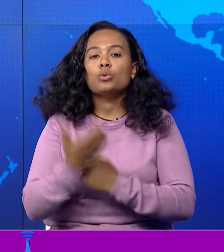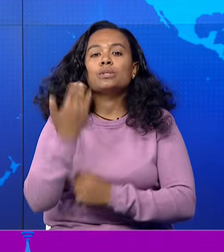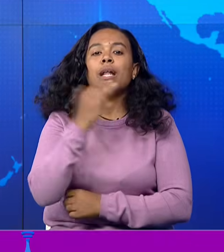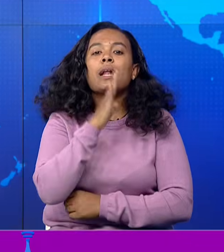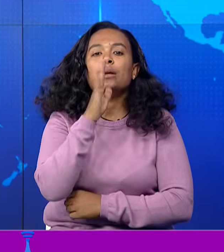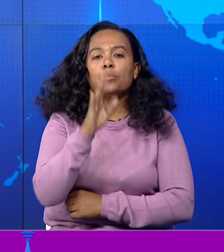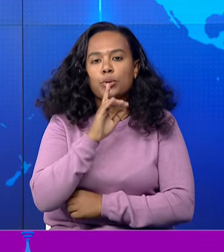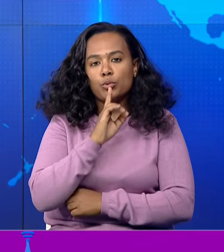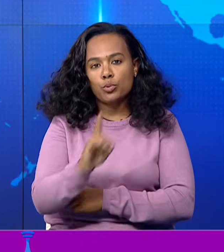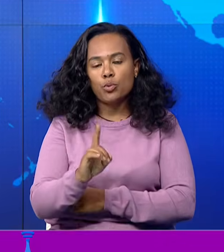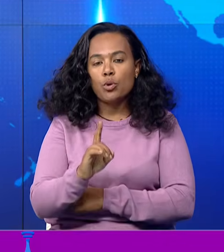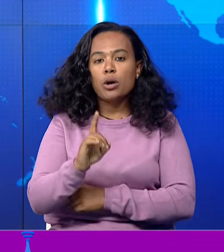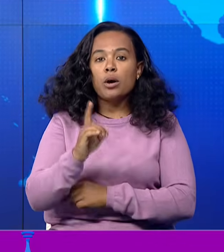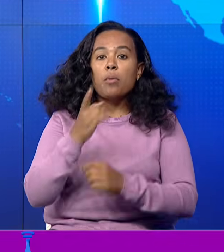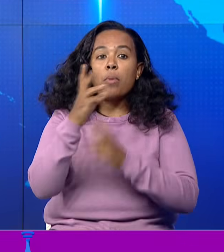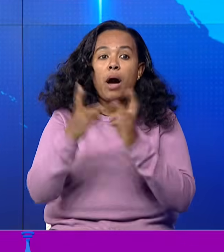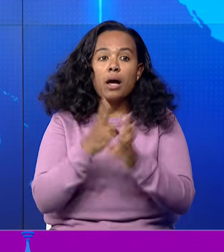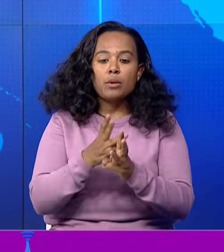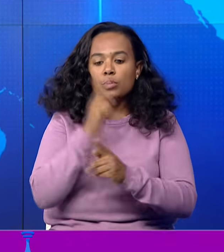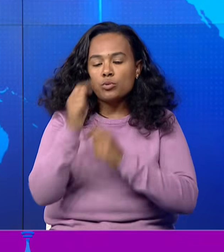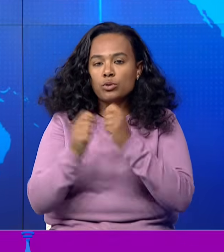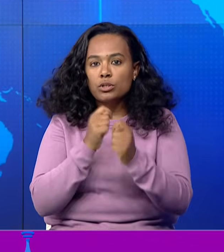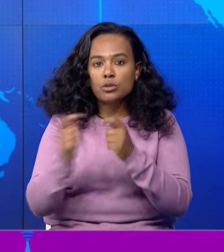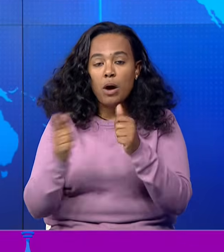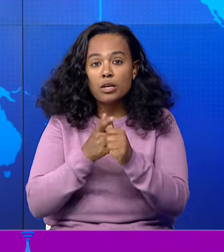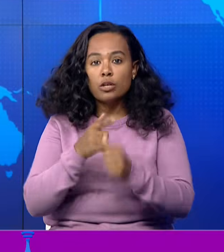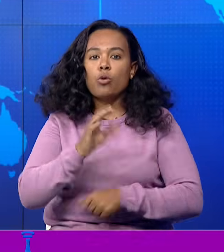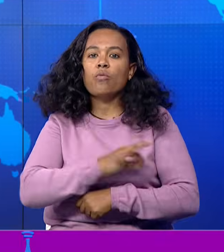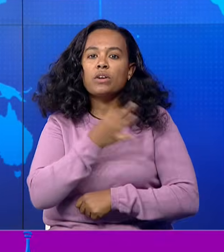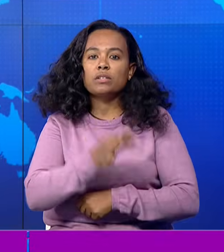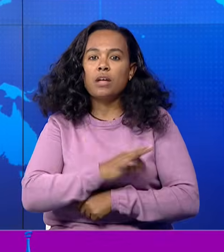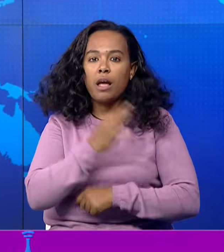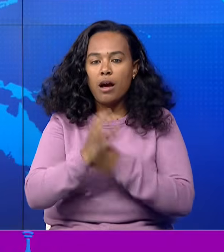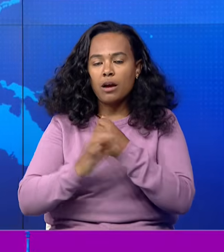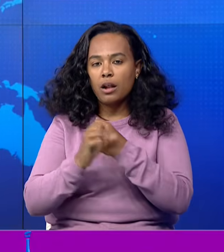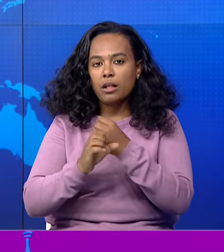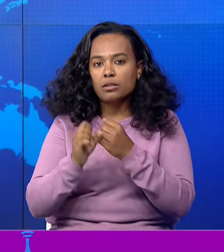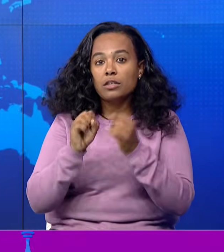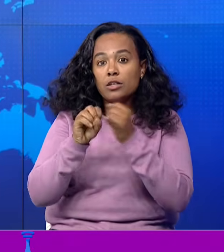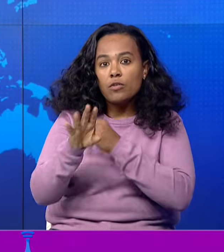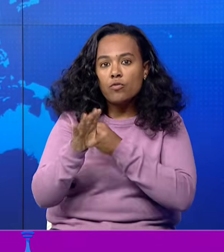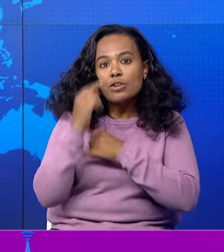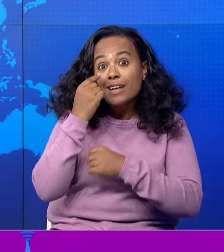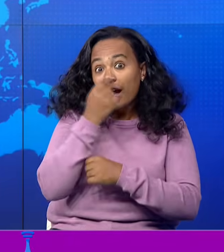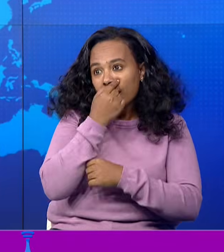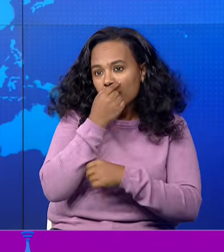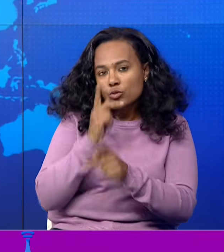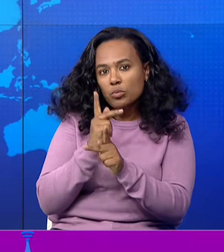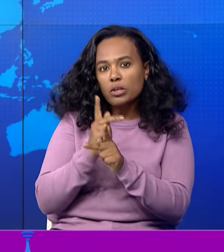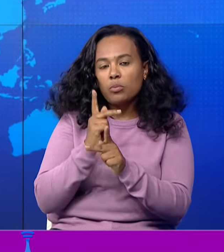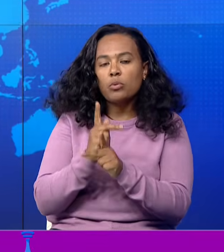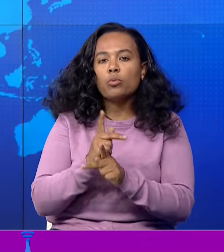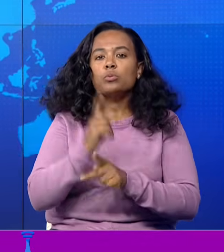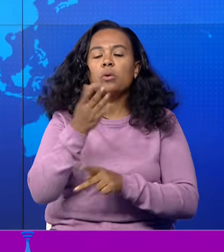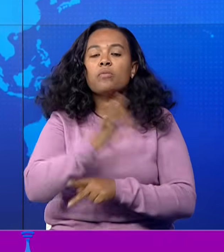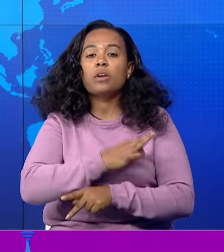ነው። በዓለም በቱሪዝም ዘርፍ አንቱታን ያተረፉት እንደ ፈረንሳይ ያሉ ሀገራት ዘርፉን እንዳይን ብሌናቸው ይጠብቁታል። በካምፓስ ፍራንስ